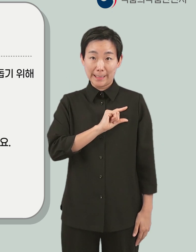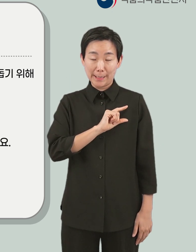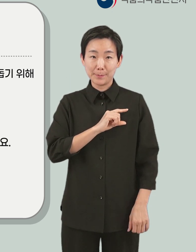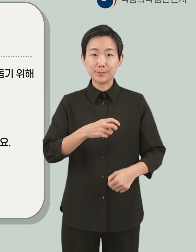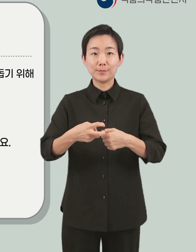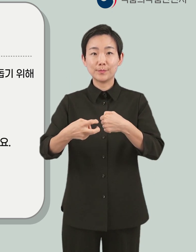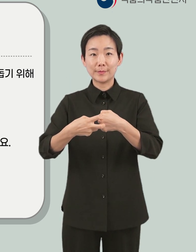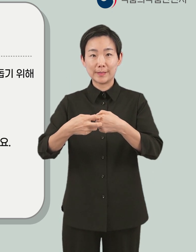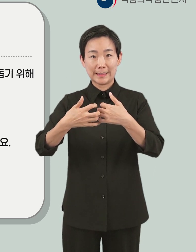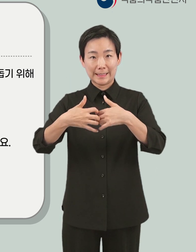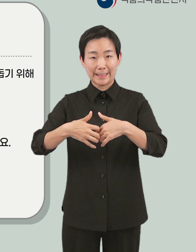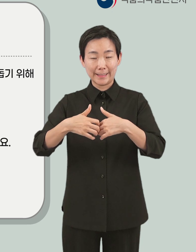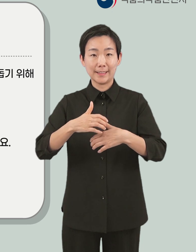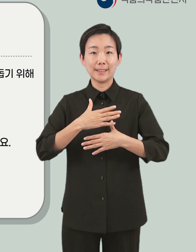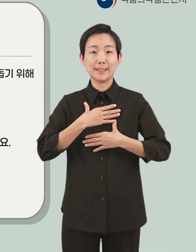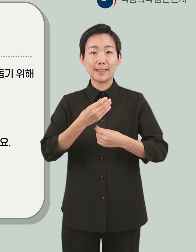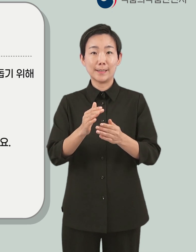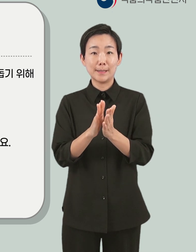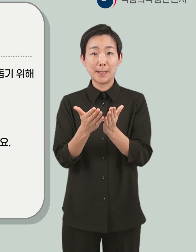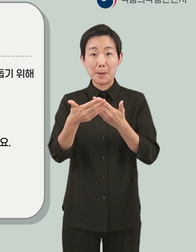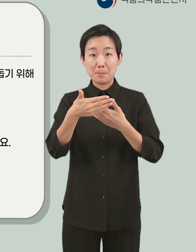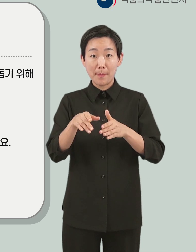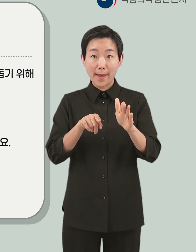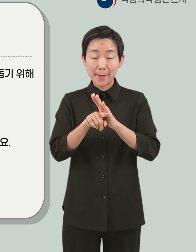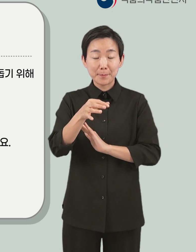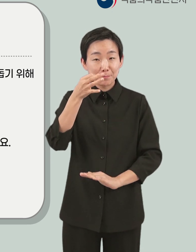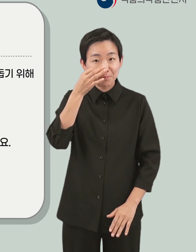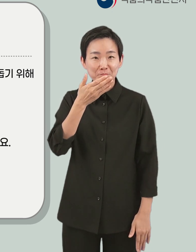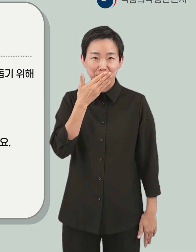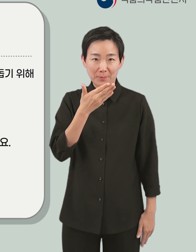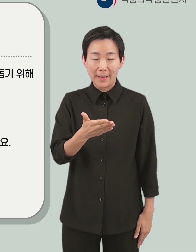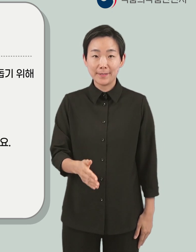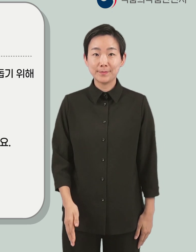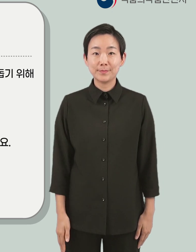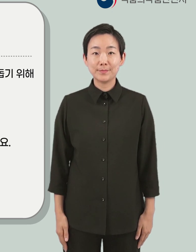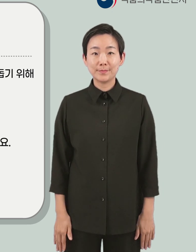확인하세요. 본 정보는 법적 효력을 가지고 있지 않습니다.